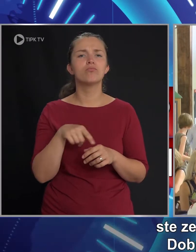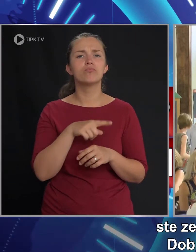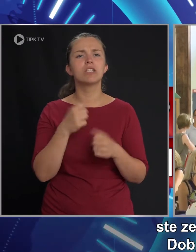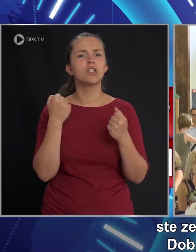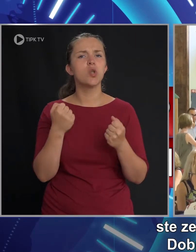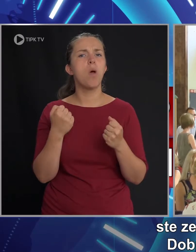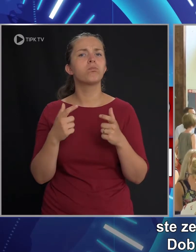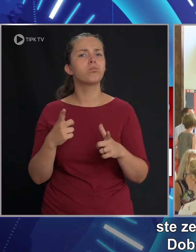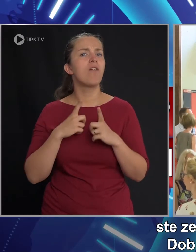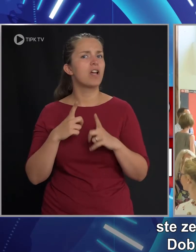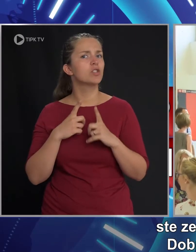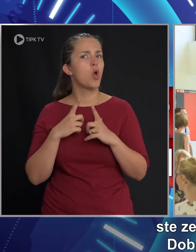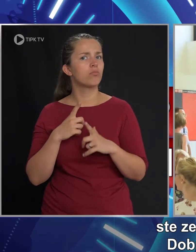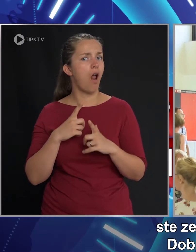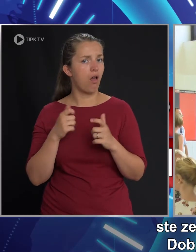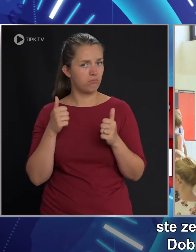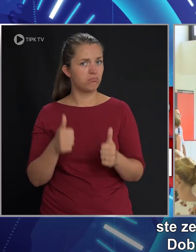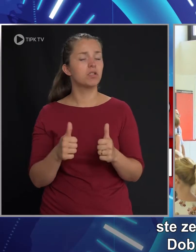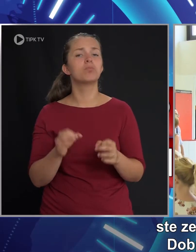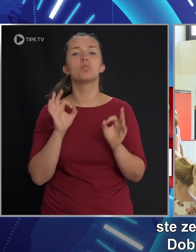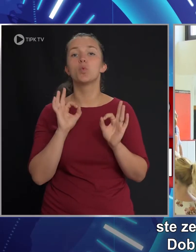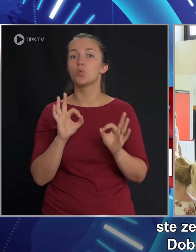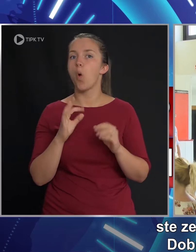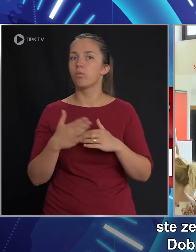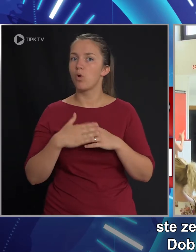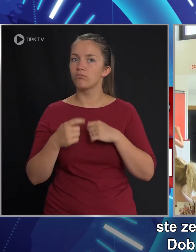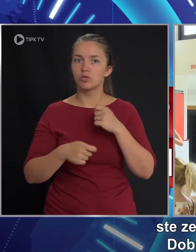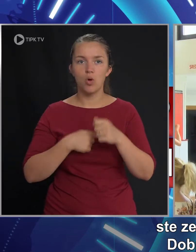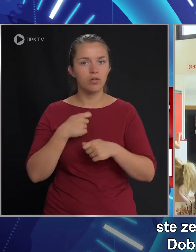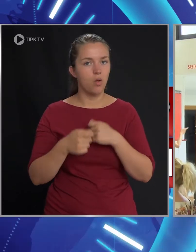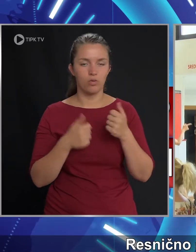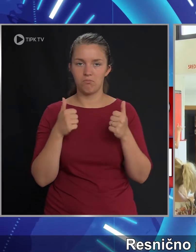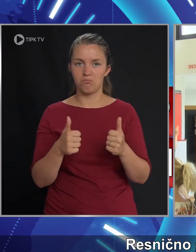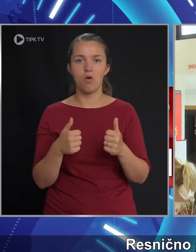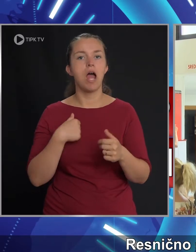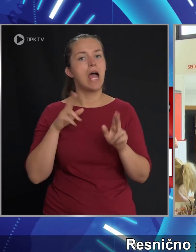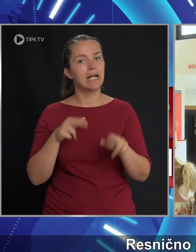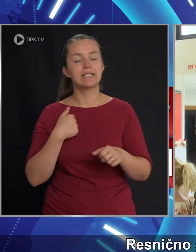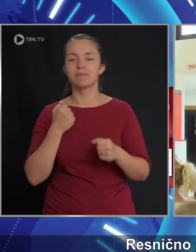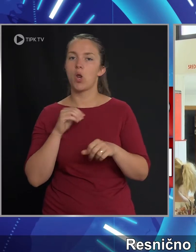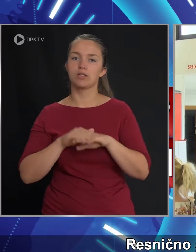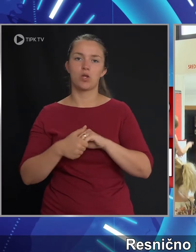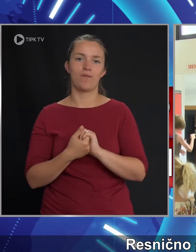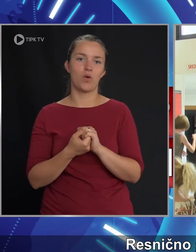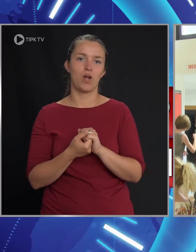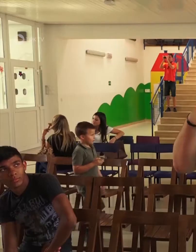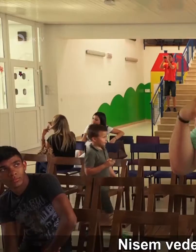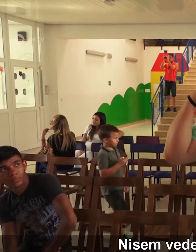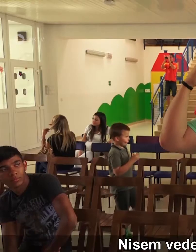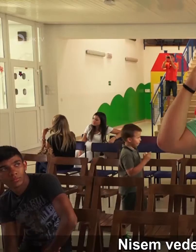Your professionality is good. We are working together very well. I am really satisfied.